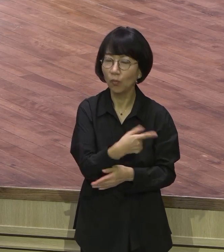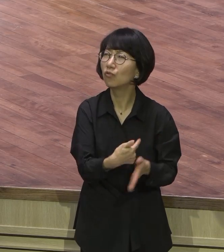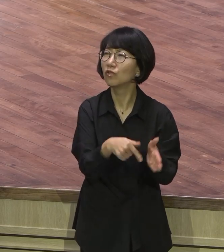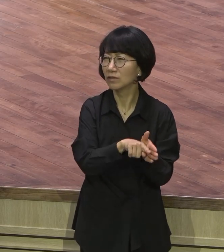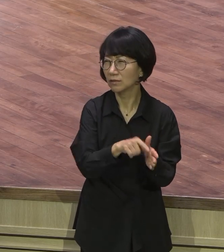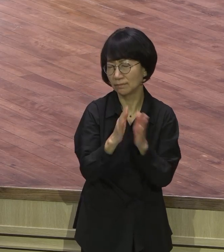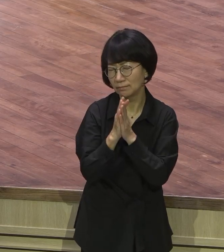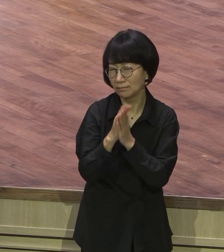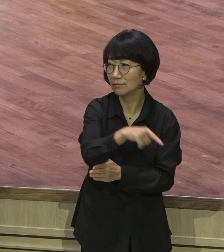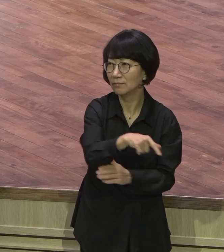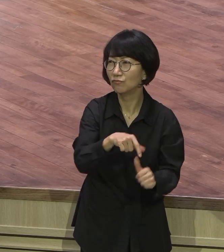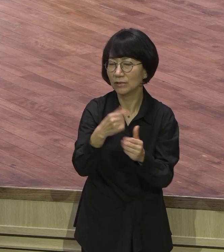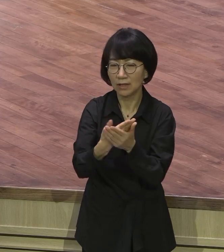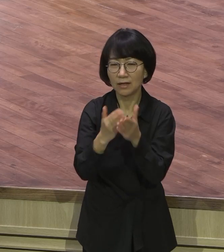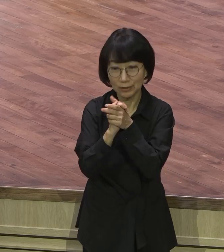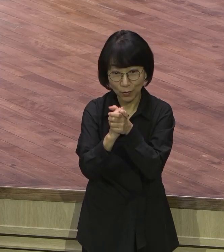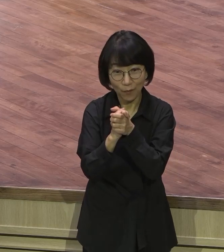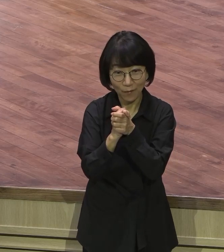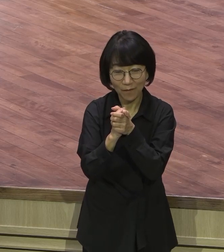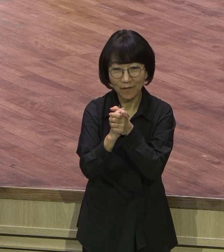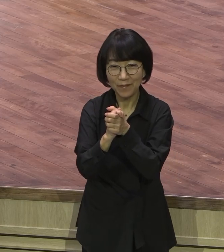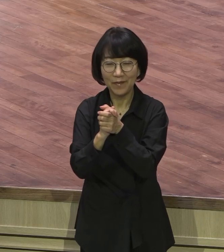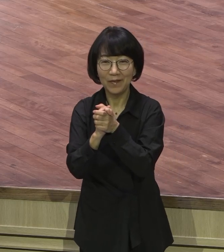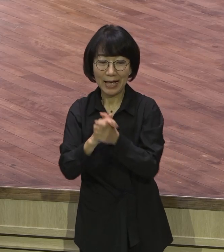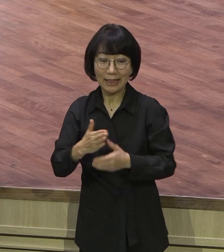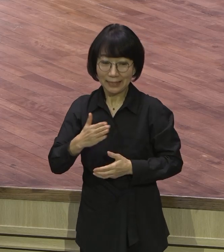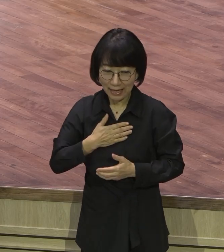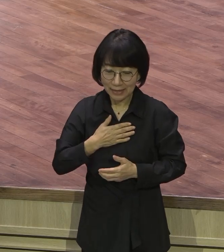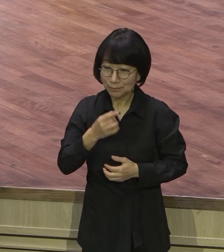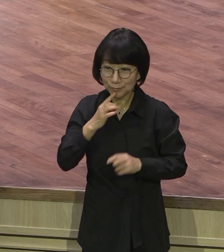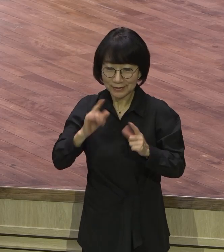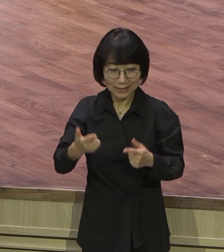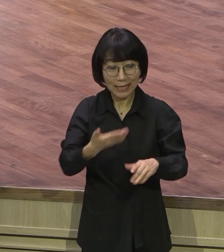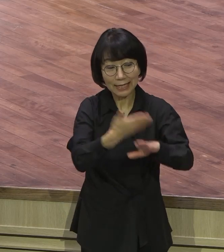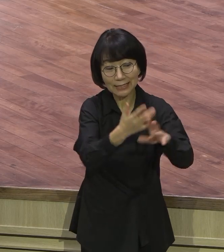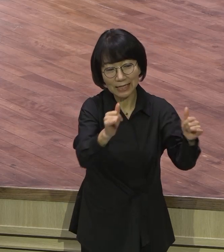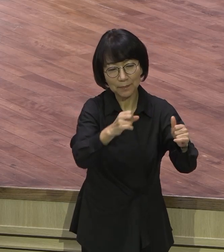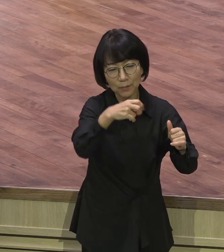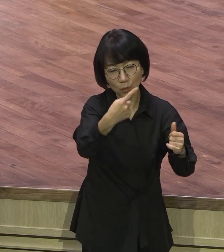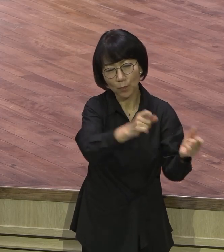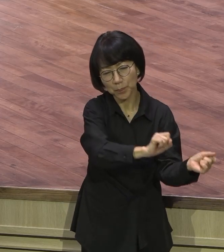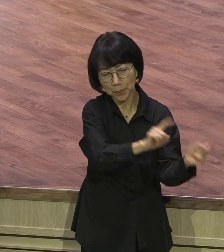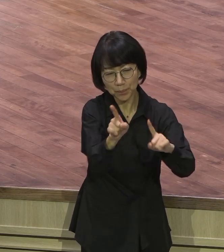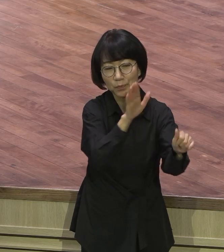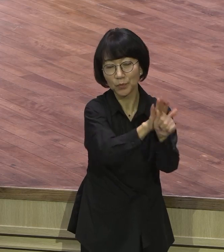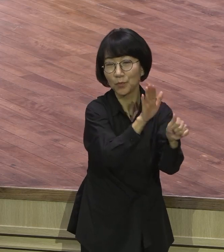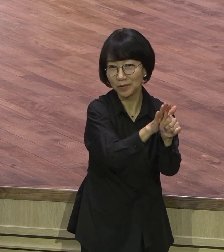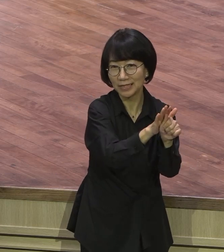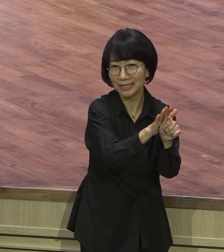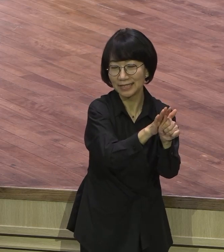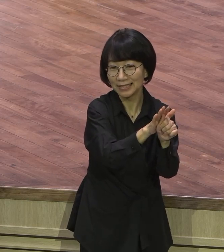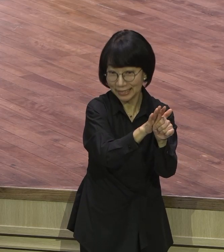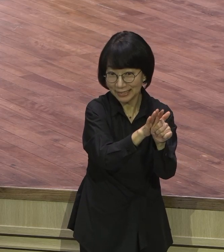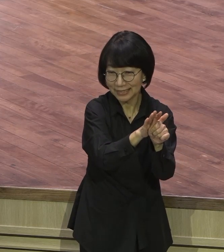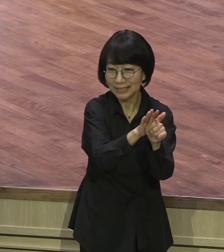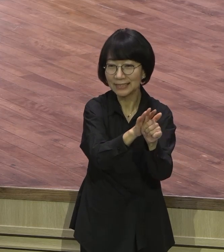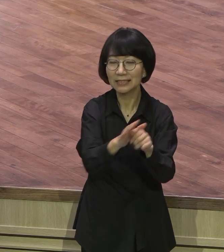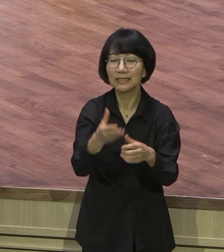나와 상대방 모두 살려내는 영적 생동감이 흘려넘치는 이런